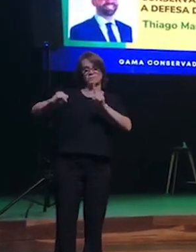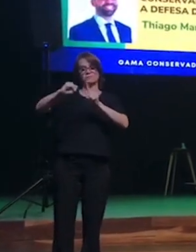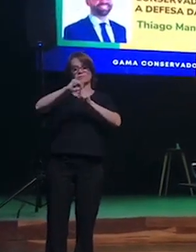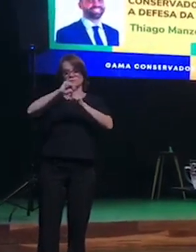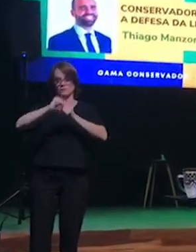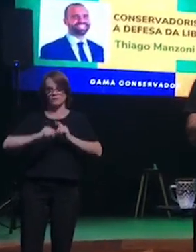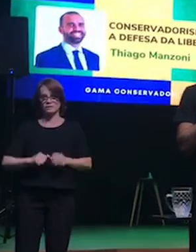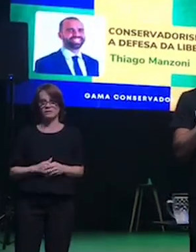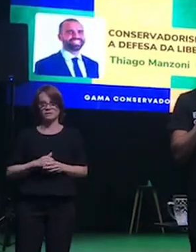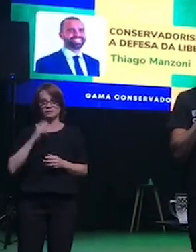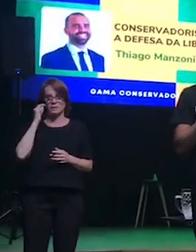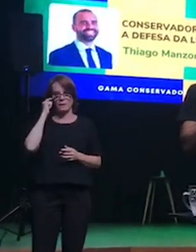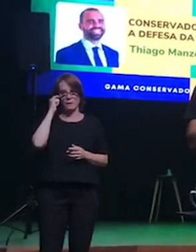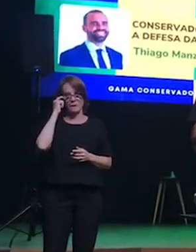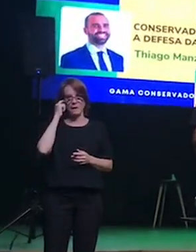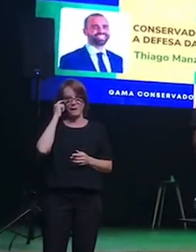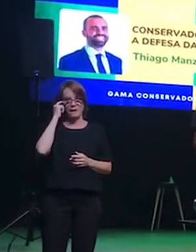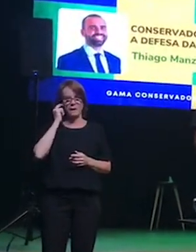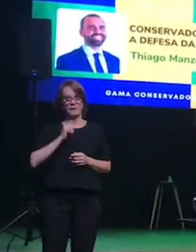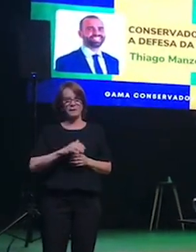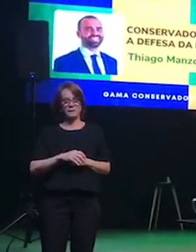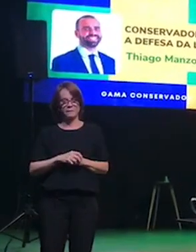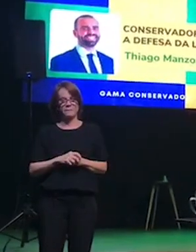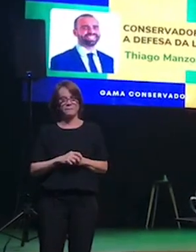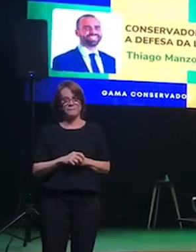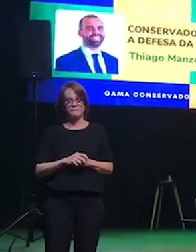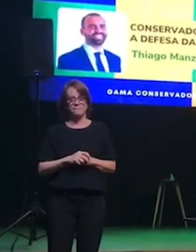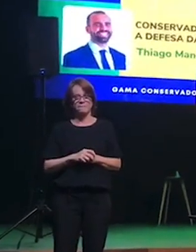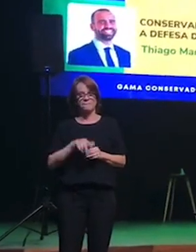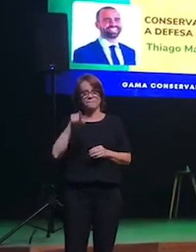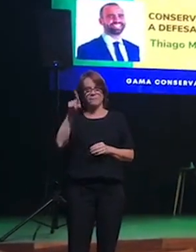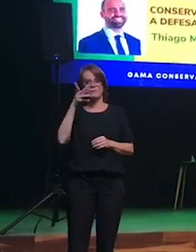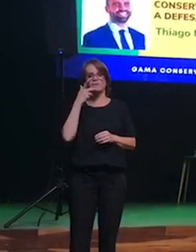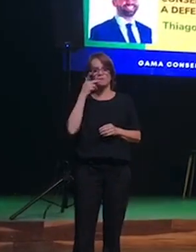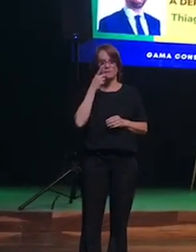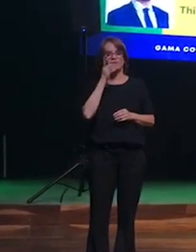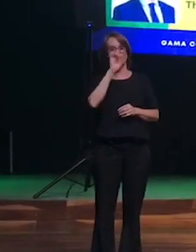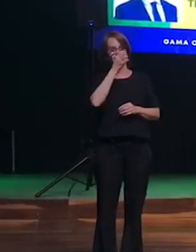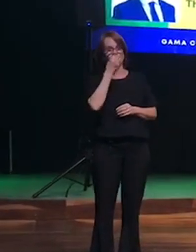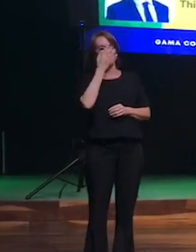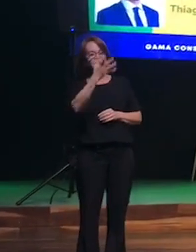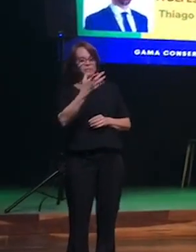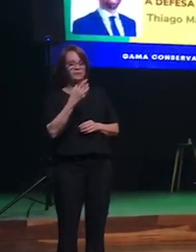institucional. Mudou, meu amigo. Deus é bom. Deus é maravilhoso.